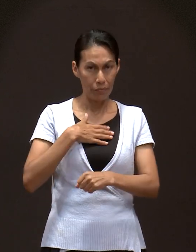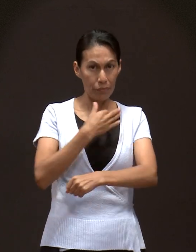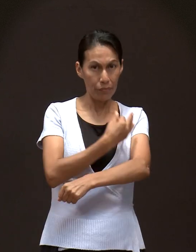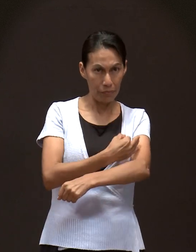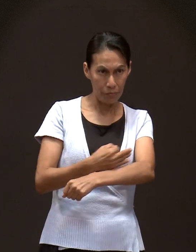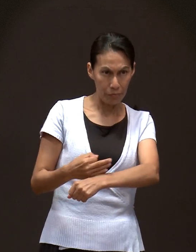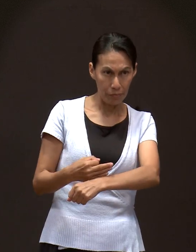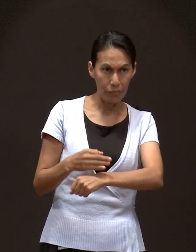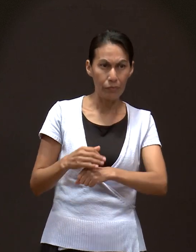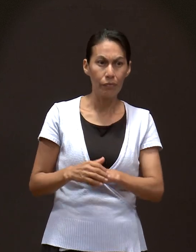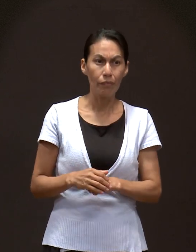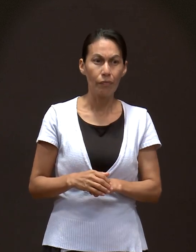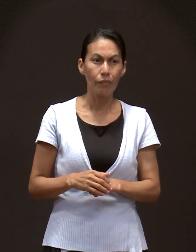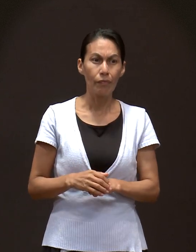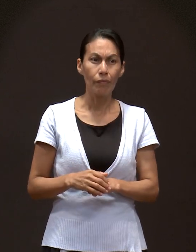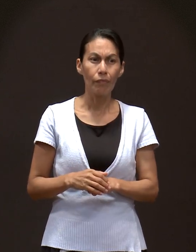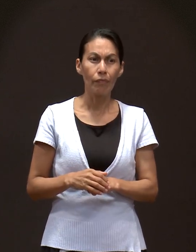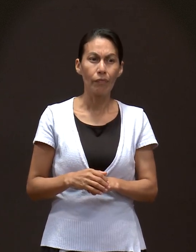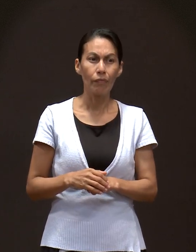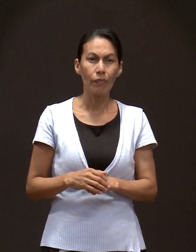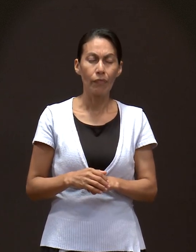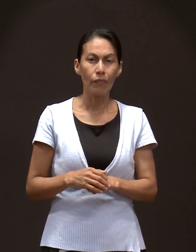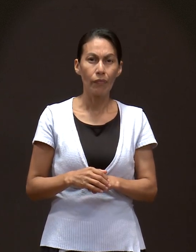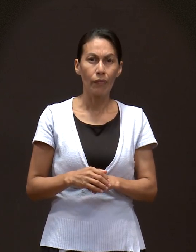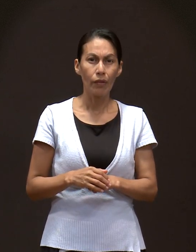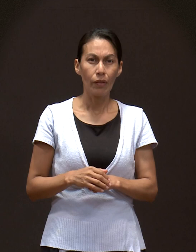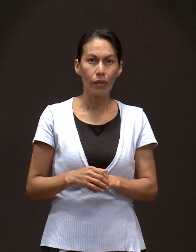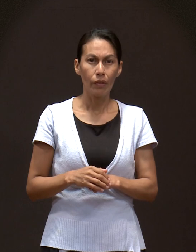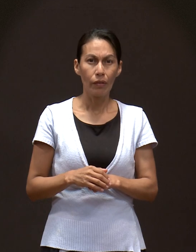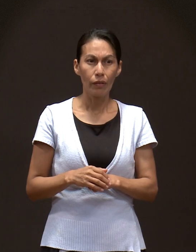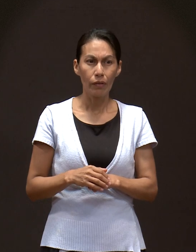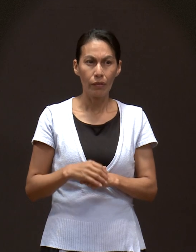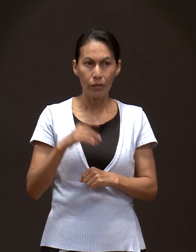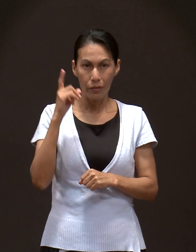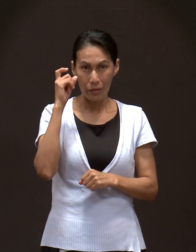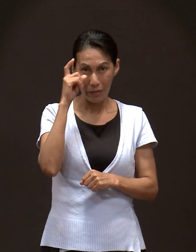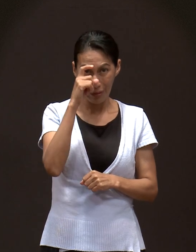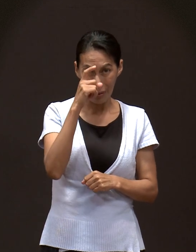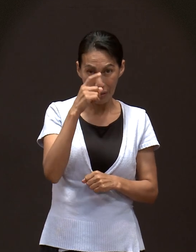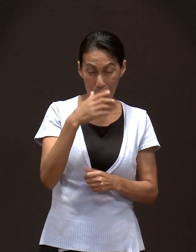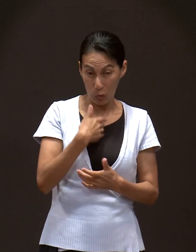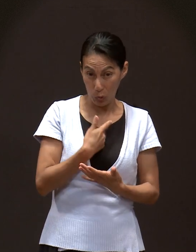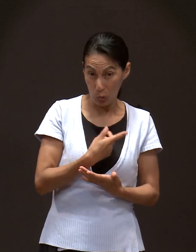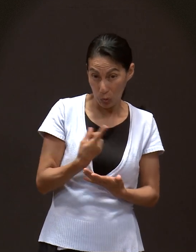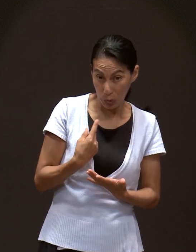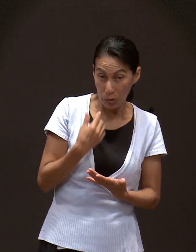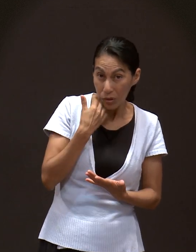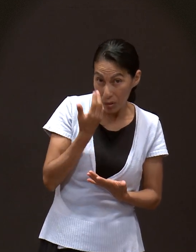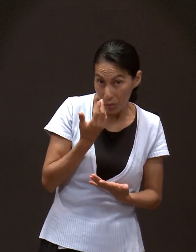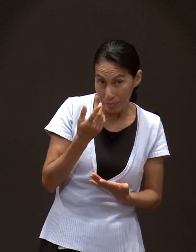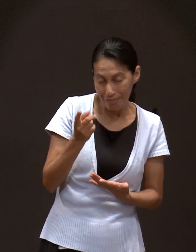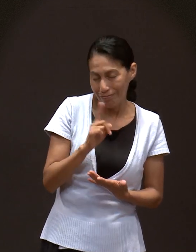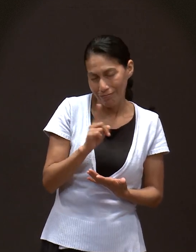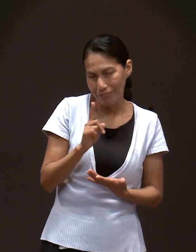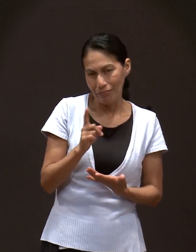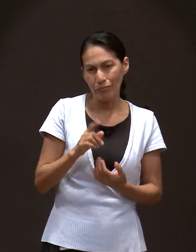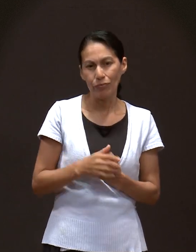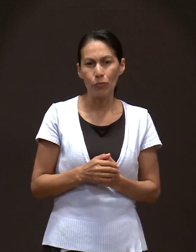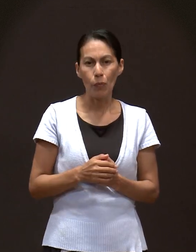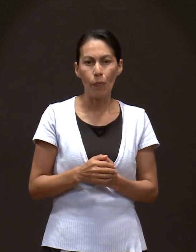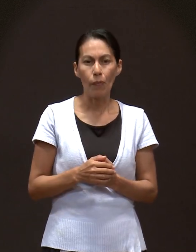Momentos difíciles con mi familia. Enfrentamos situaciones que nosotros no quisiéramos pasar.